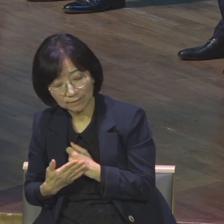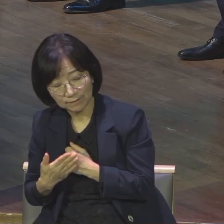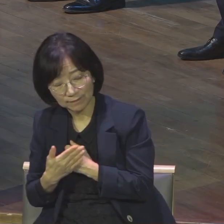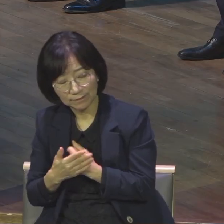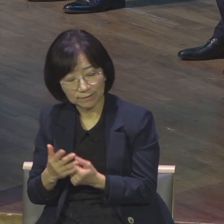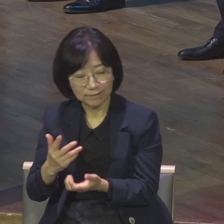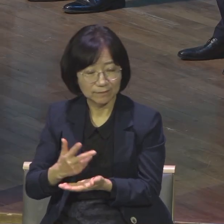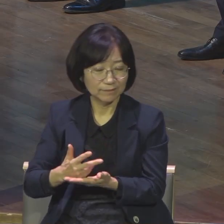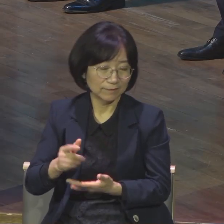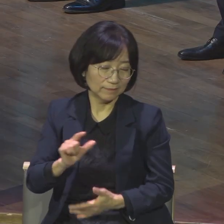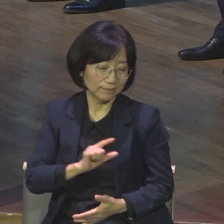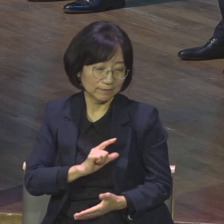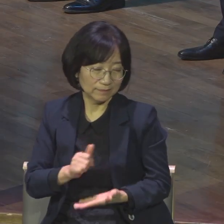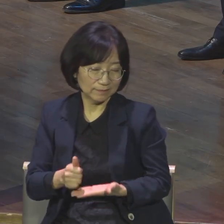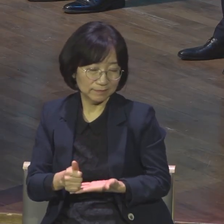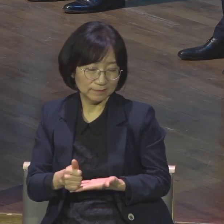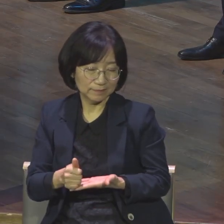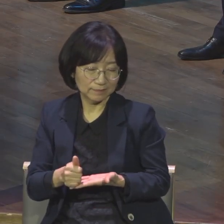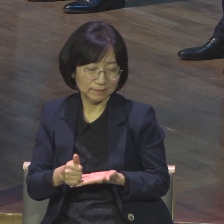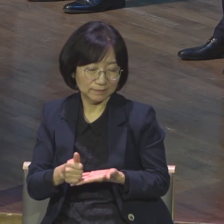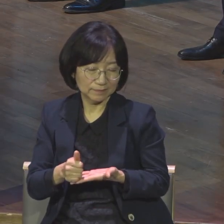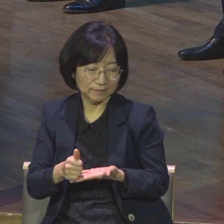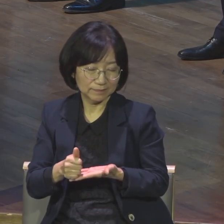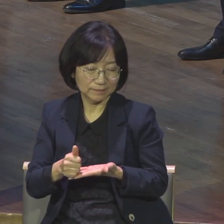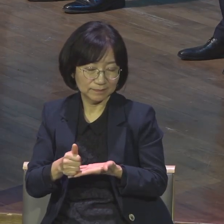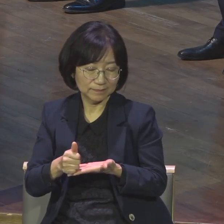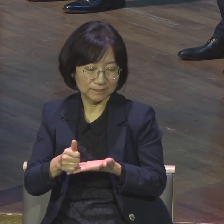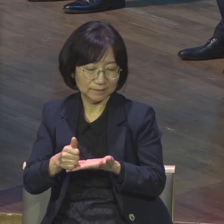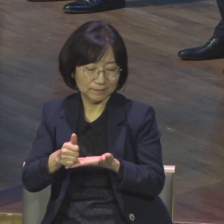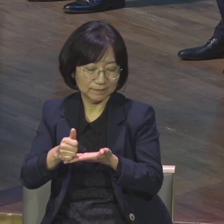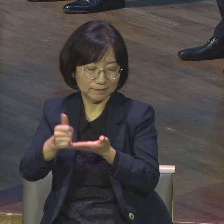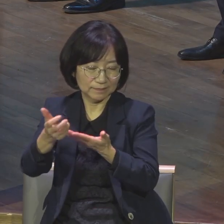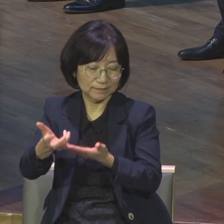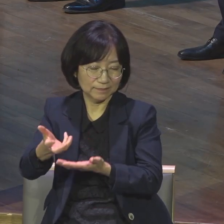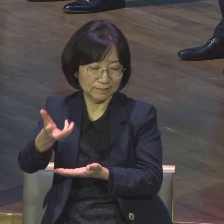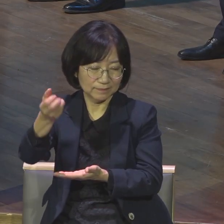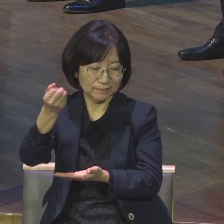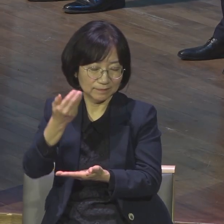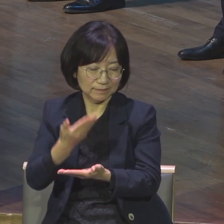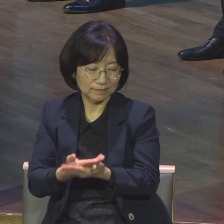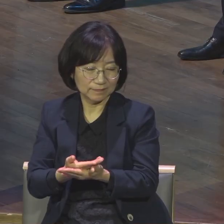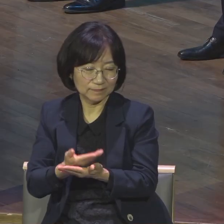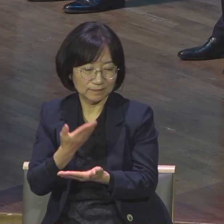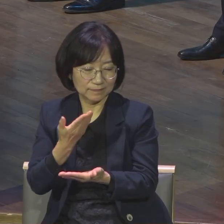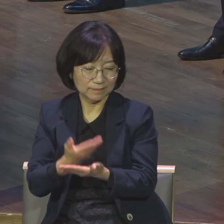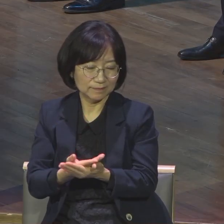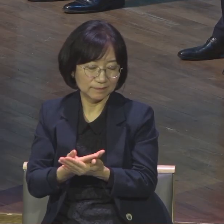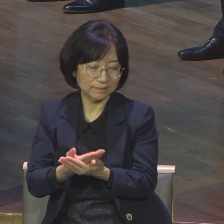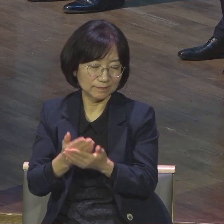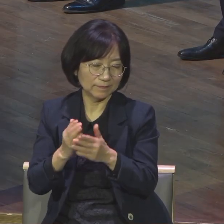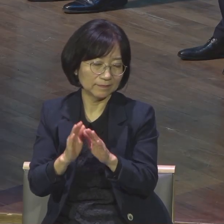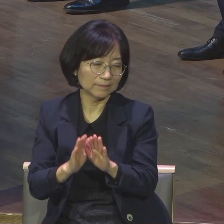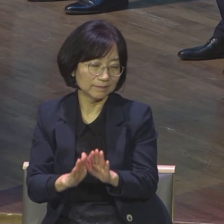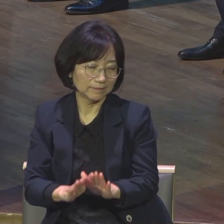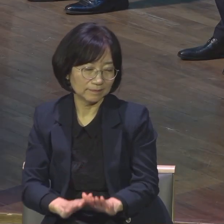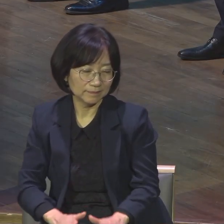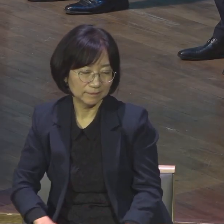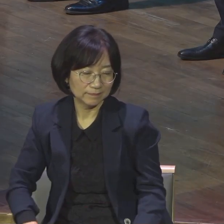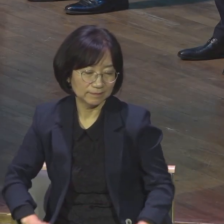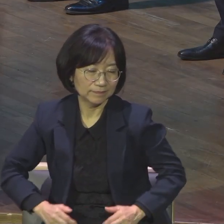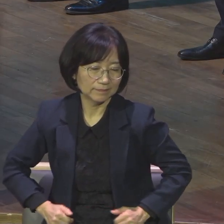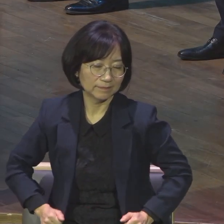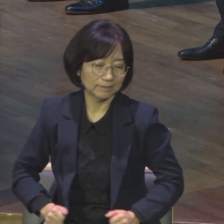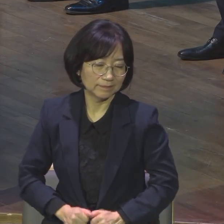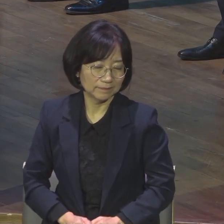인하여 주의 이름 높임을 받으소서. 마지막 기도하실